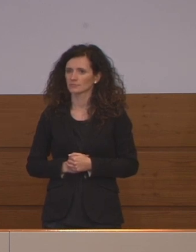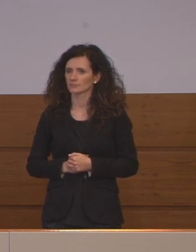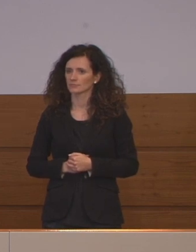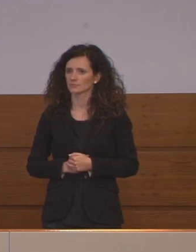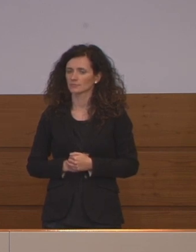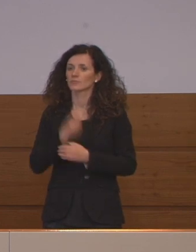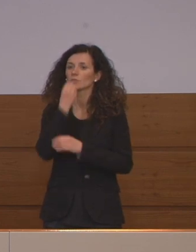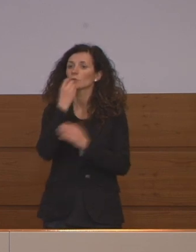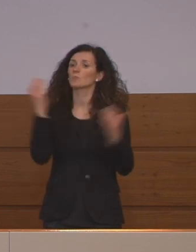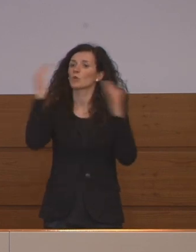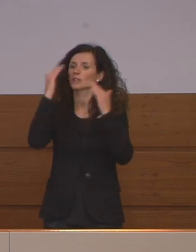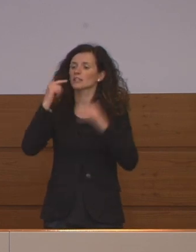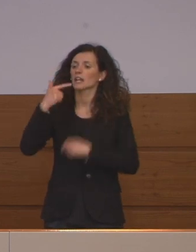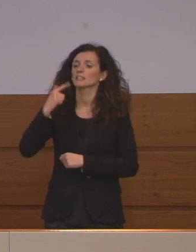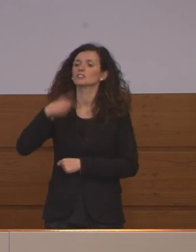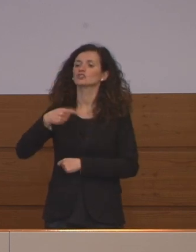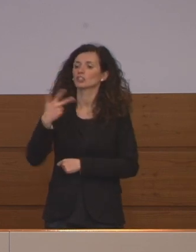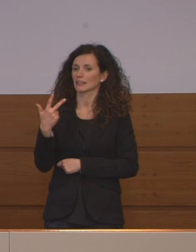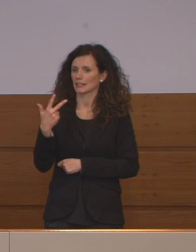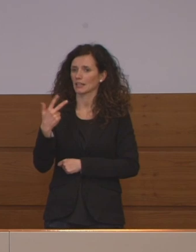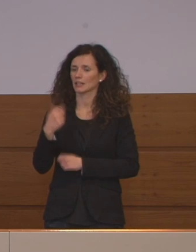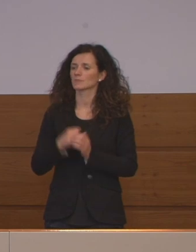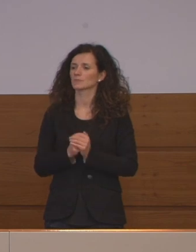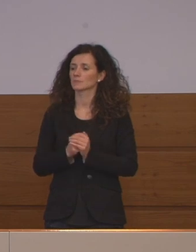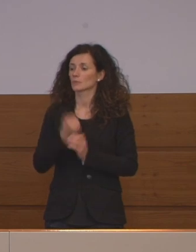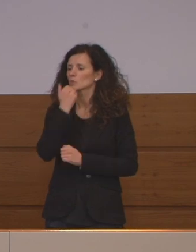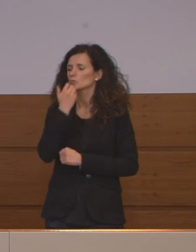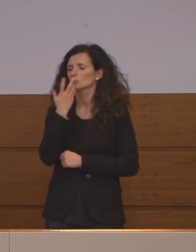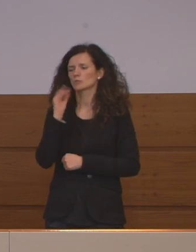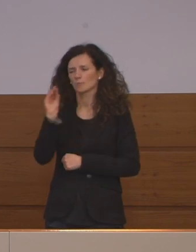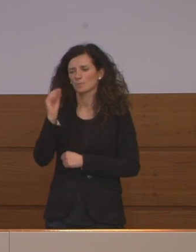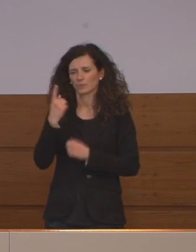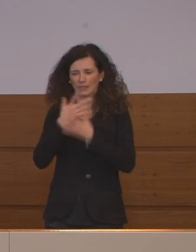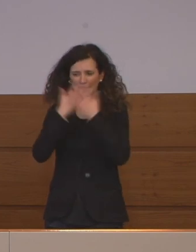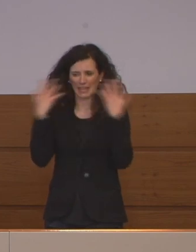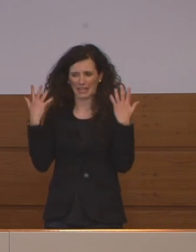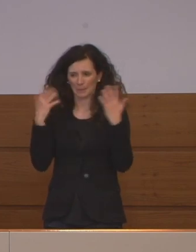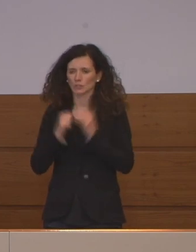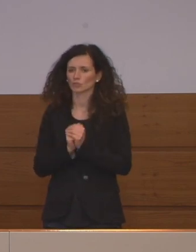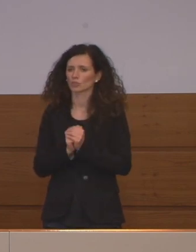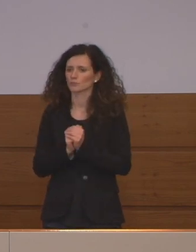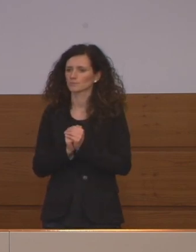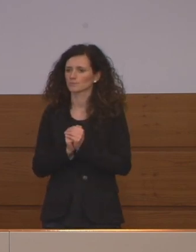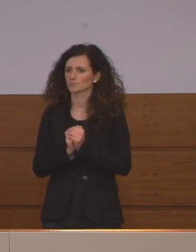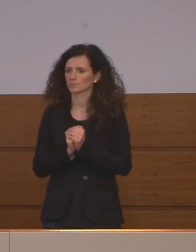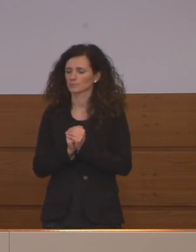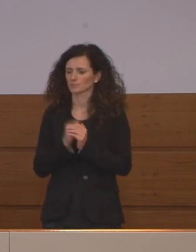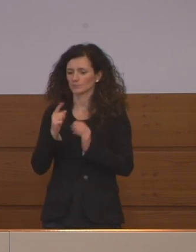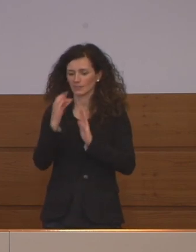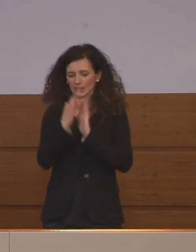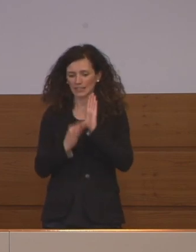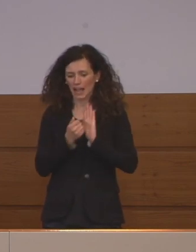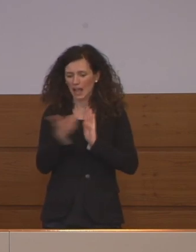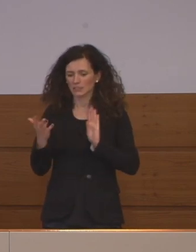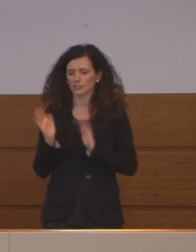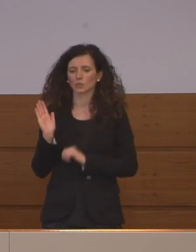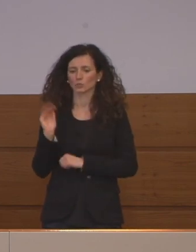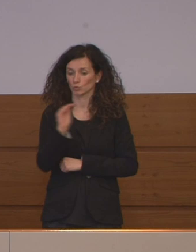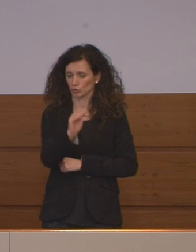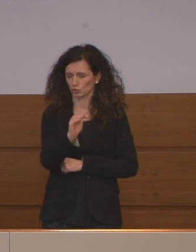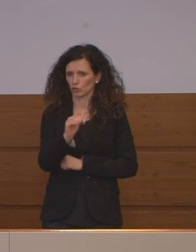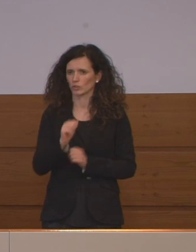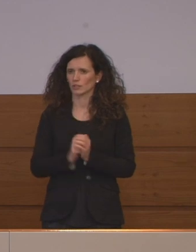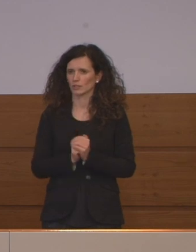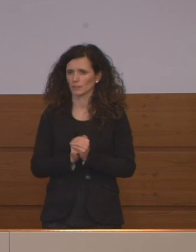buonasera sono cecconi del tg3 scusate vi chiedo un chiarimento sui dati che date quotidianamente cioè perché